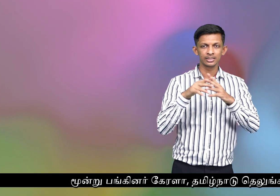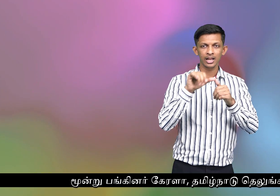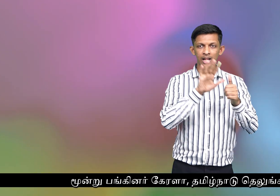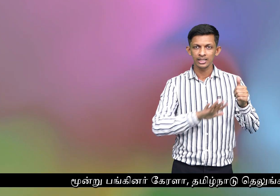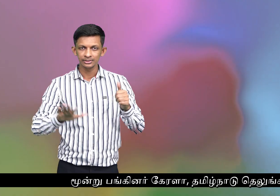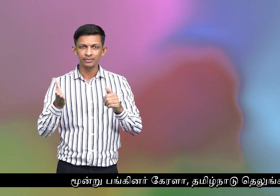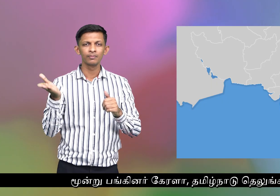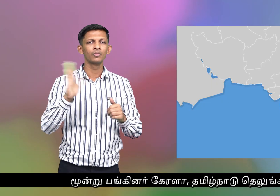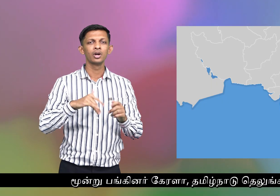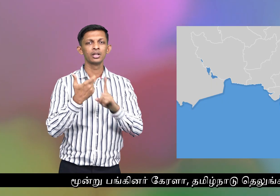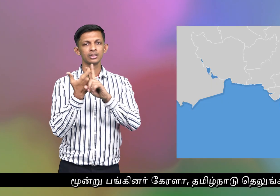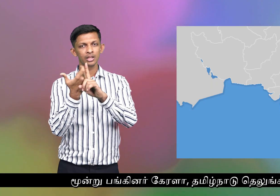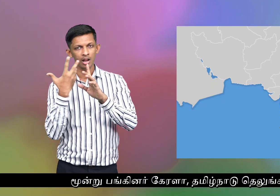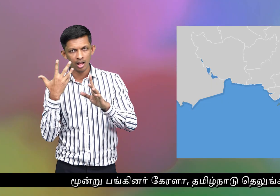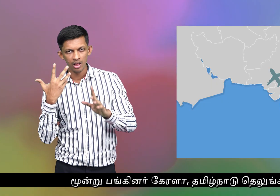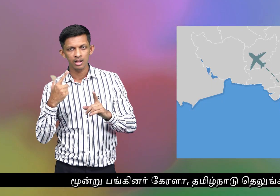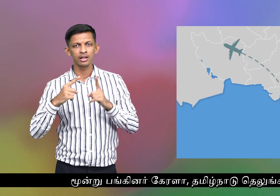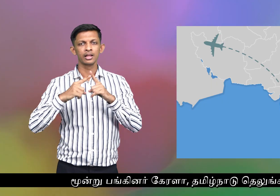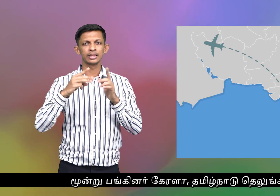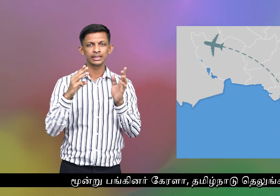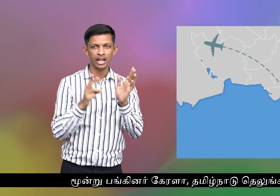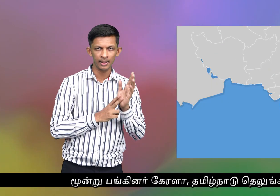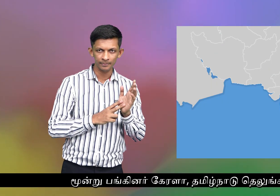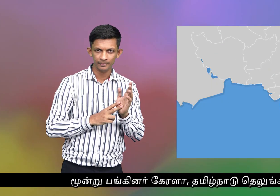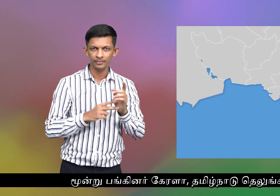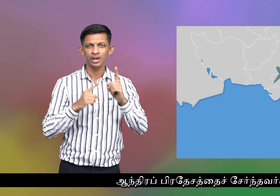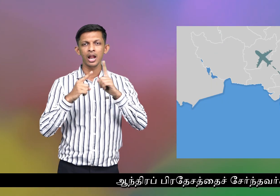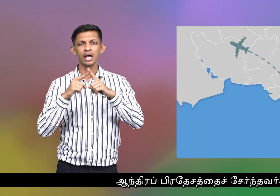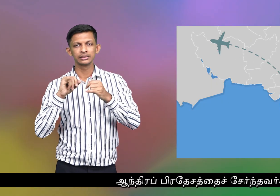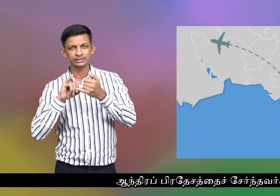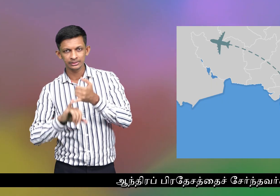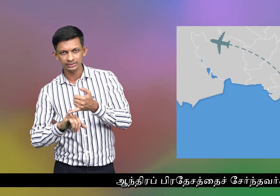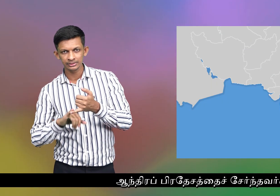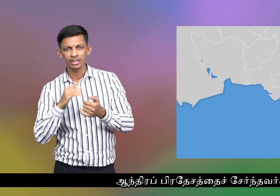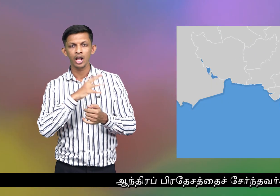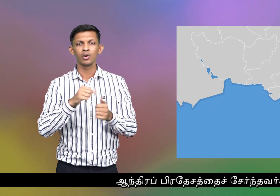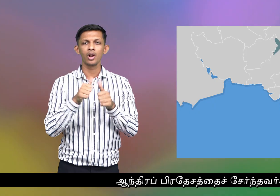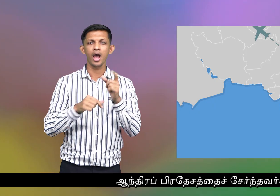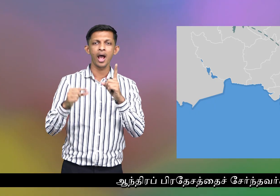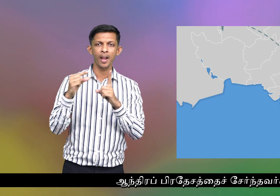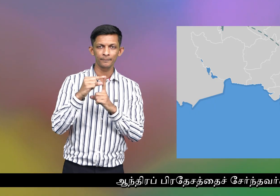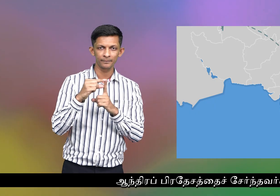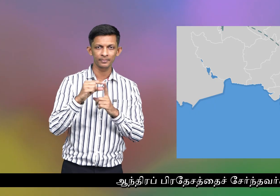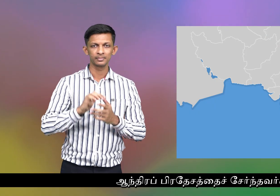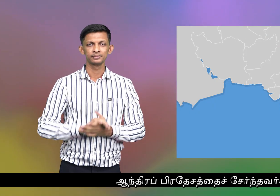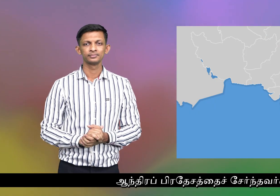3/5 கேரளா, தமிழ்நாடு, தெலுங்கானா மற்றும் ஆந்திர பிரதேசத்தை சேர்ந்தவர்கள்.